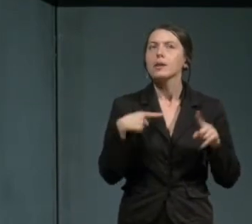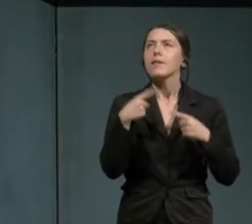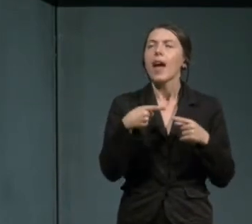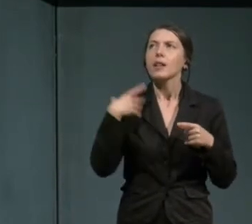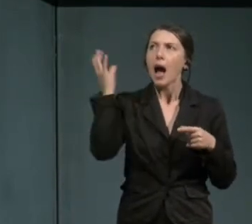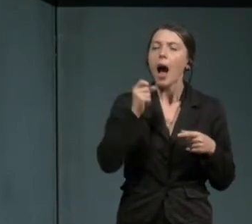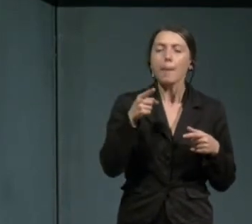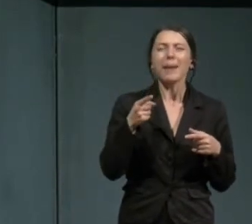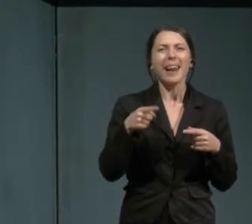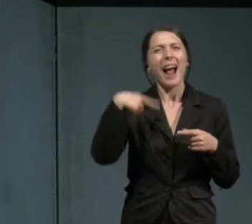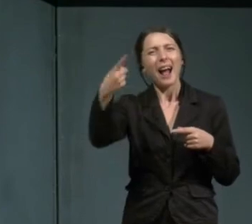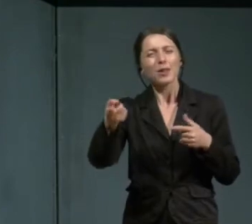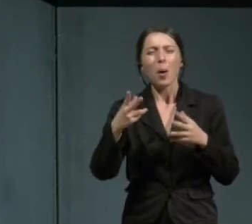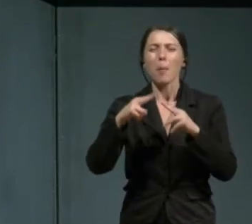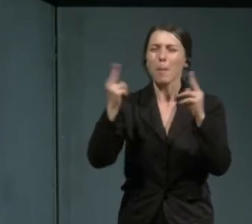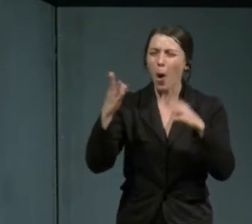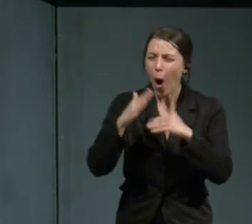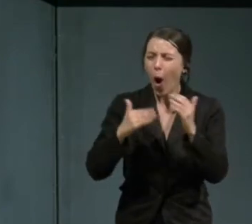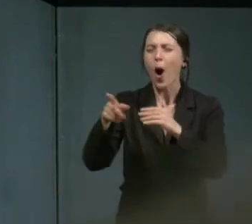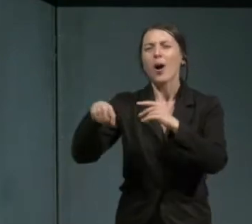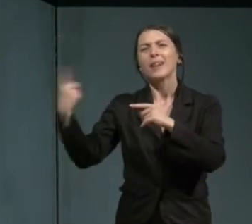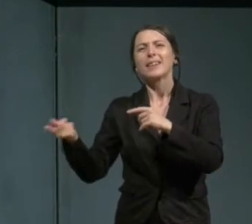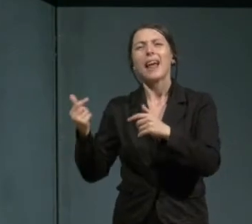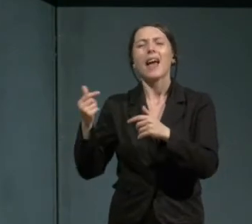i romanzi successivi di melis